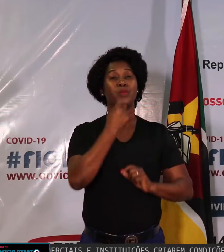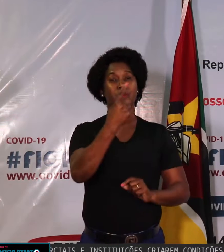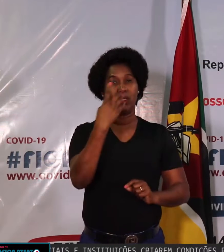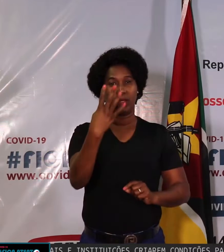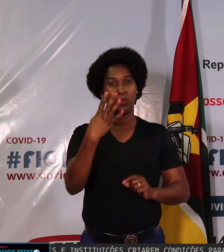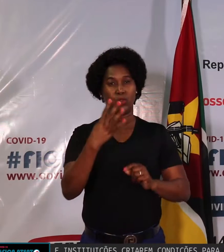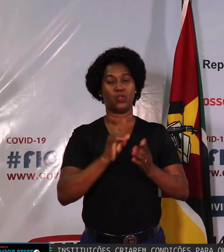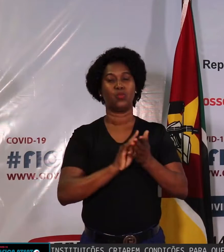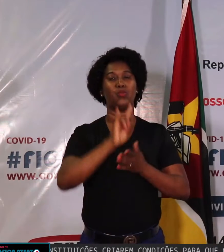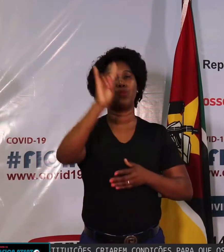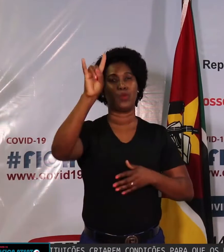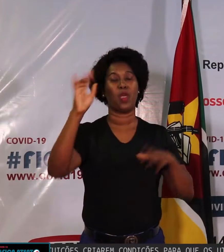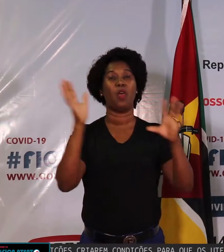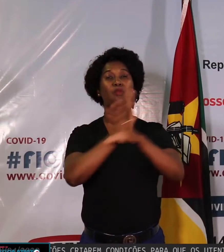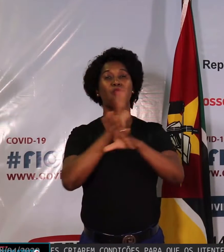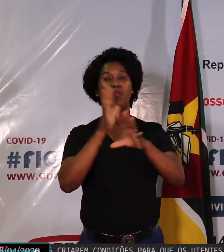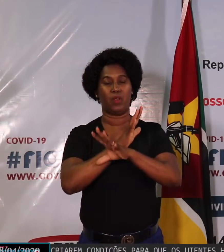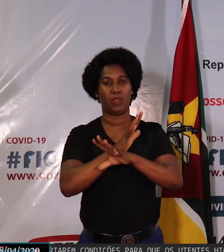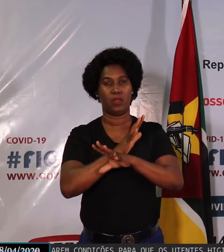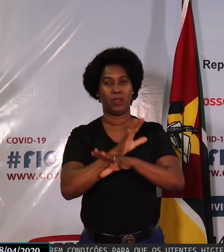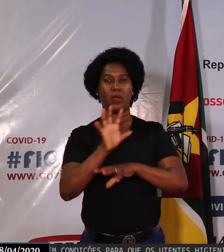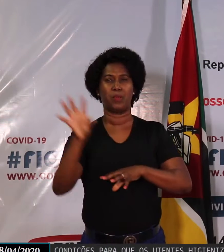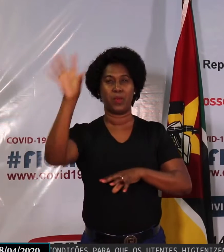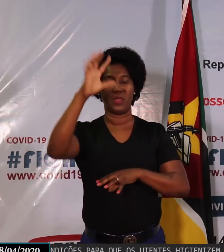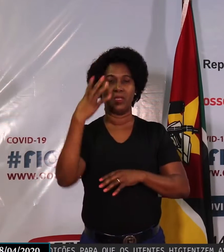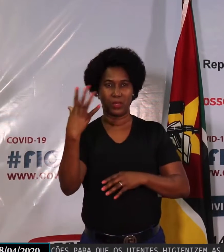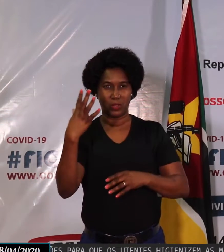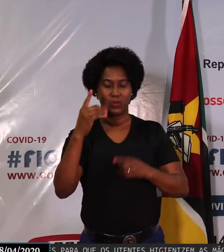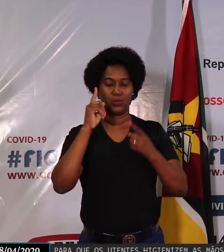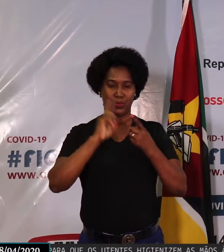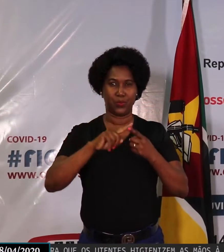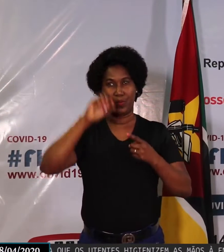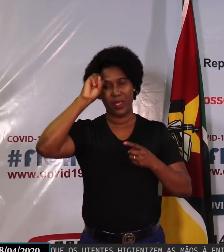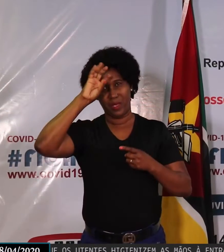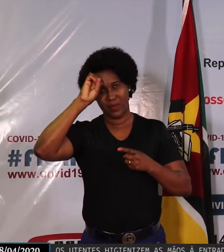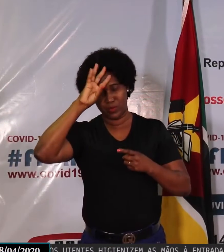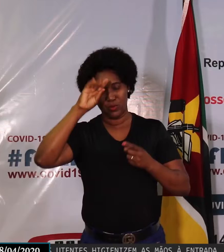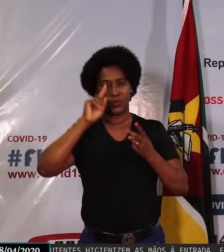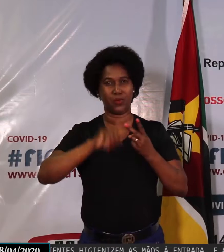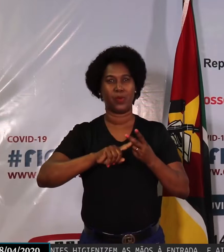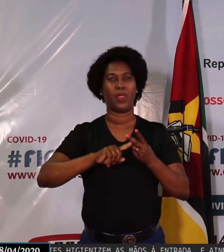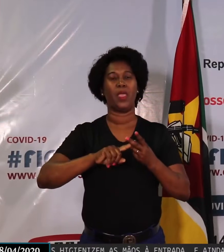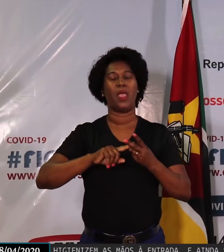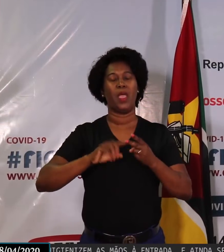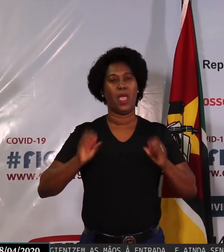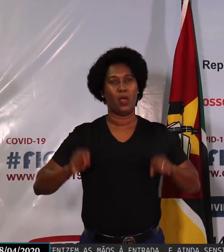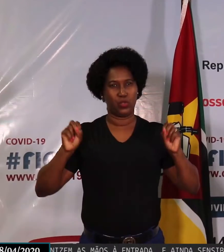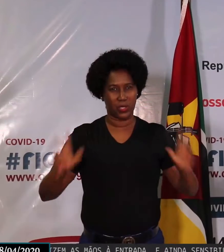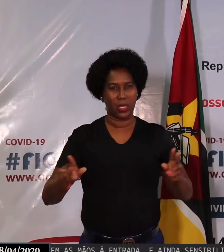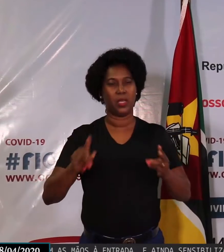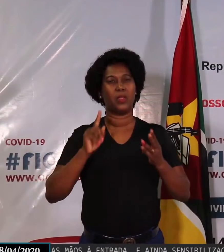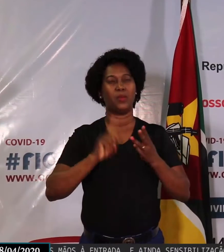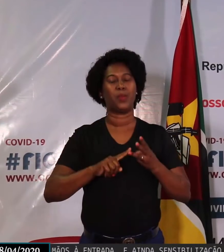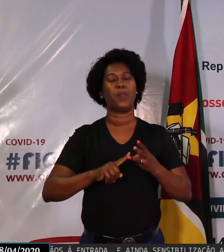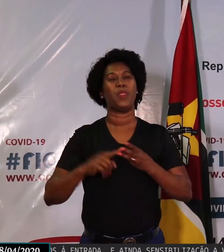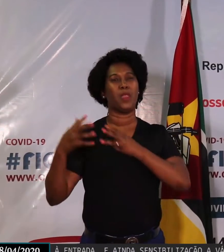do país, em 5 países, concretamente na África do Sul, na Austrália, na Nova Zelândia, no Reino Unido